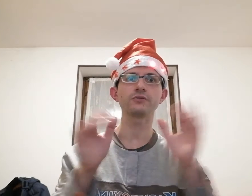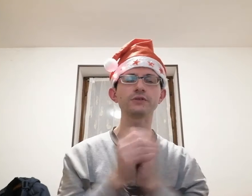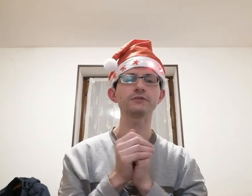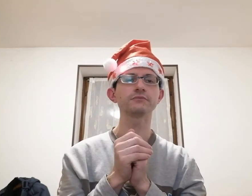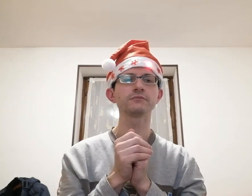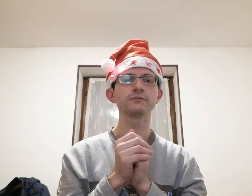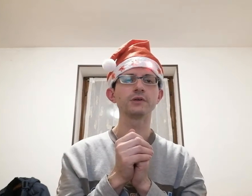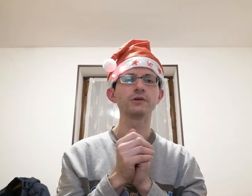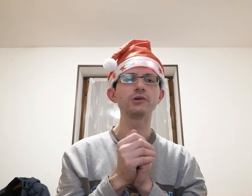lui,